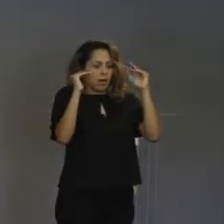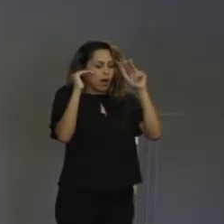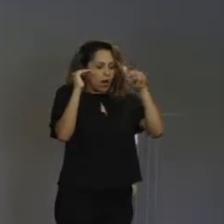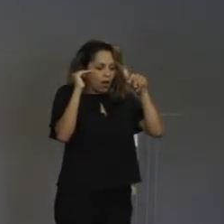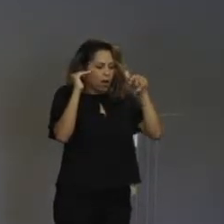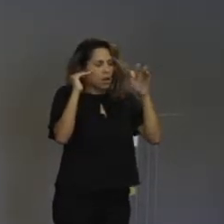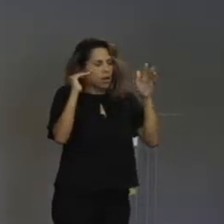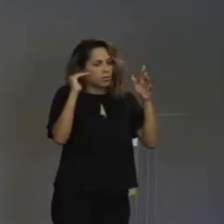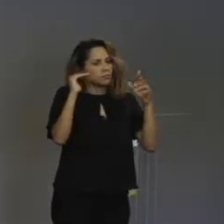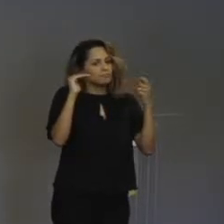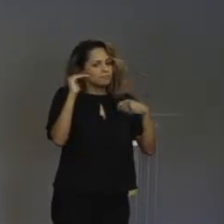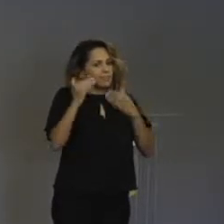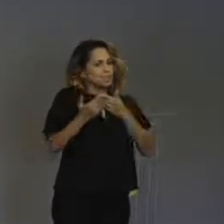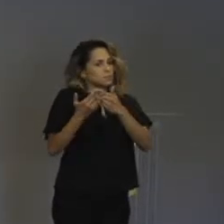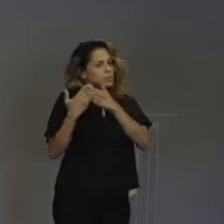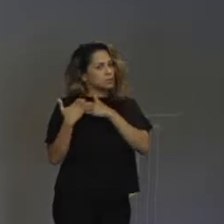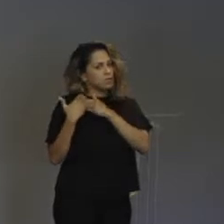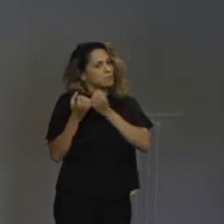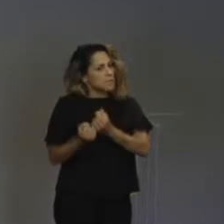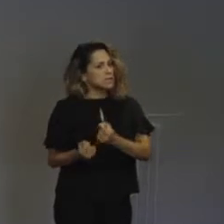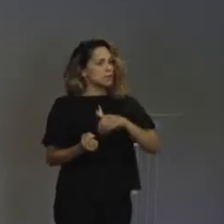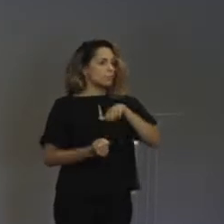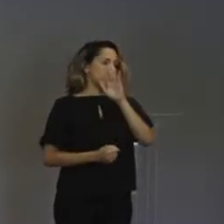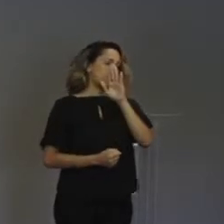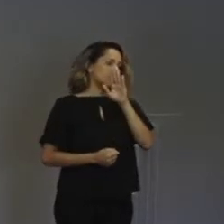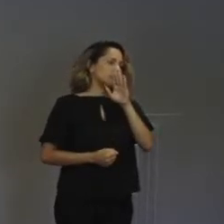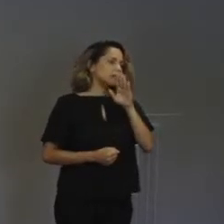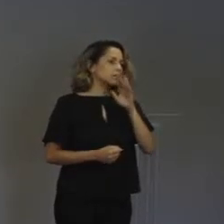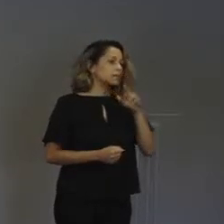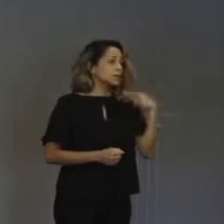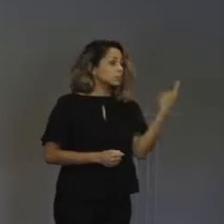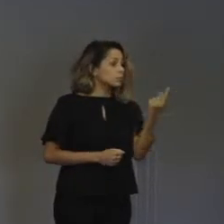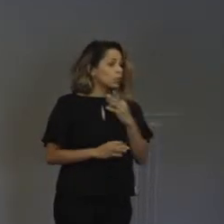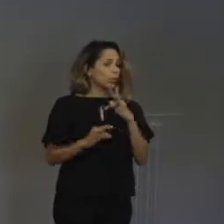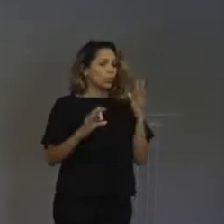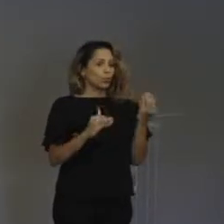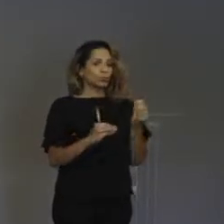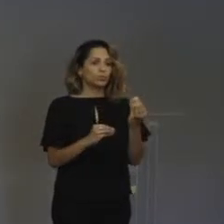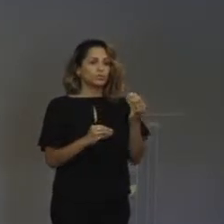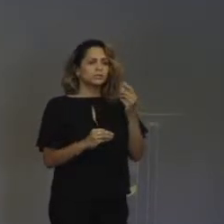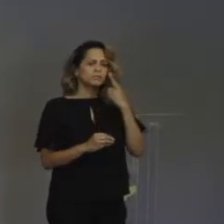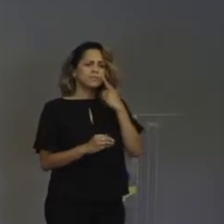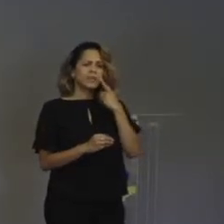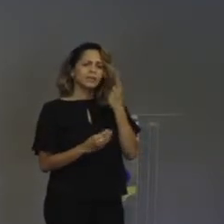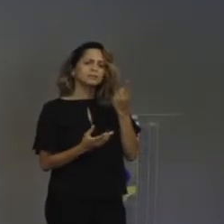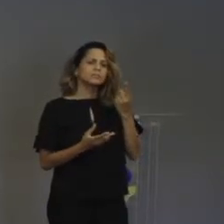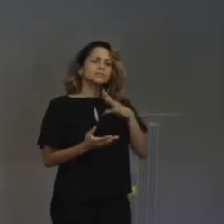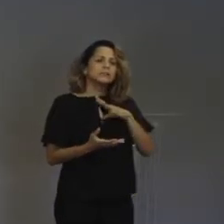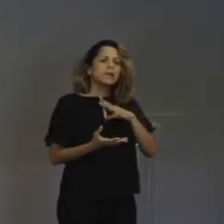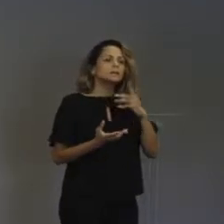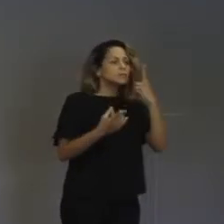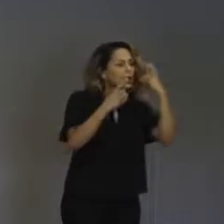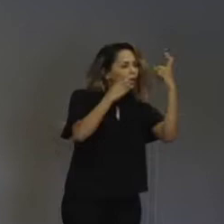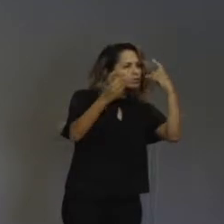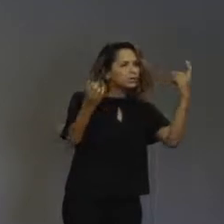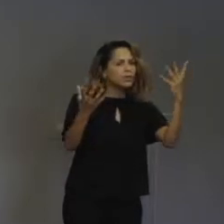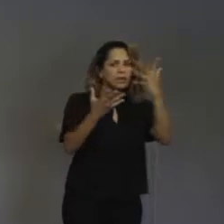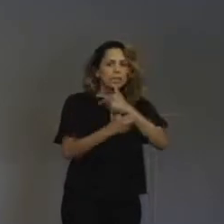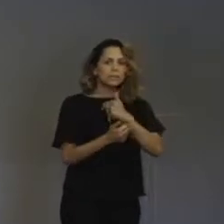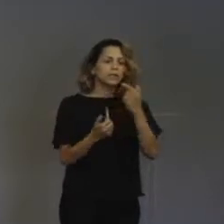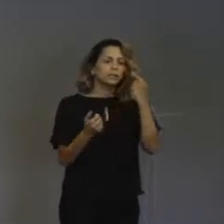olhar isso. Somos todos nós. Essa cidade que a gente fala, cidade criativa, linda, a gente pode pensar um futuro